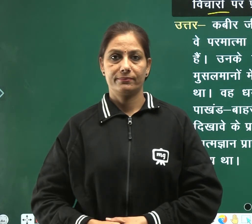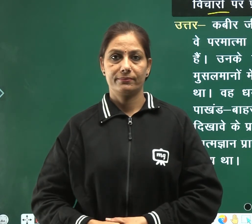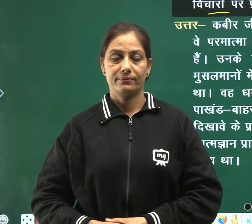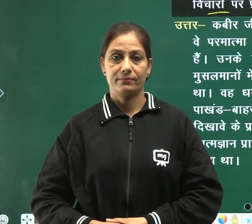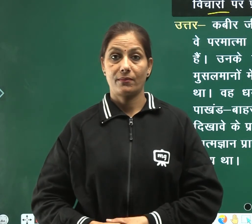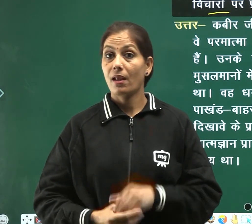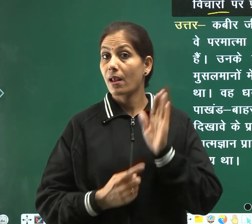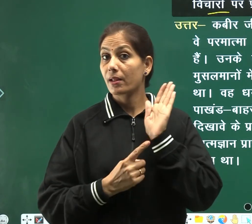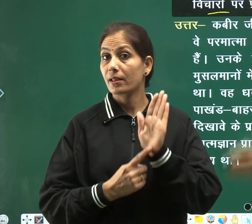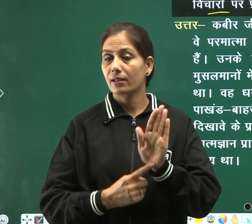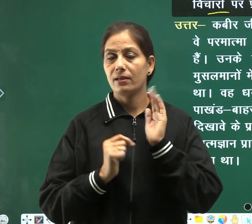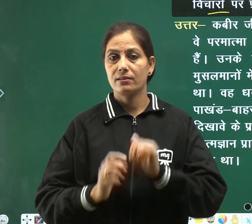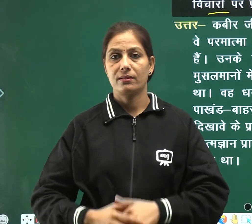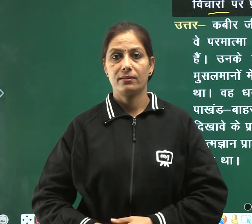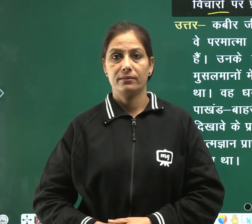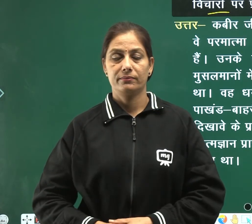प्रकाश डालिए।